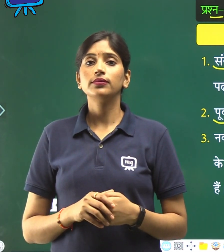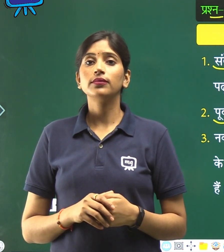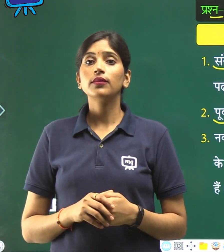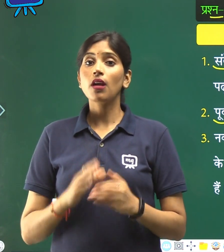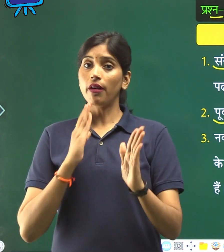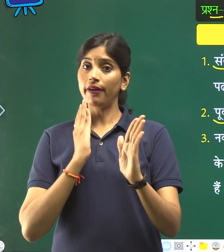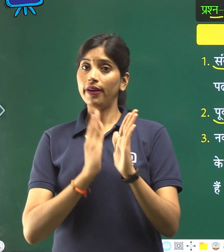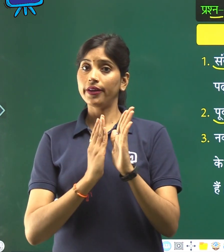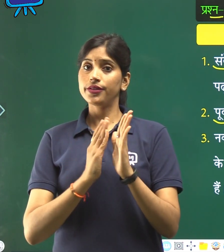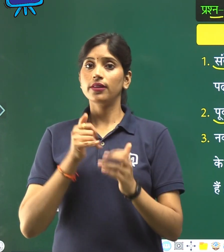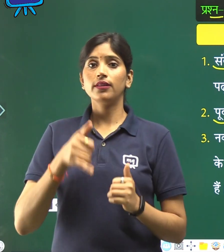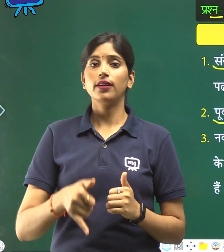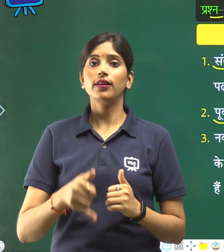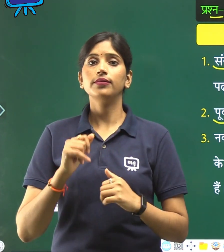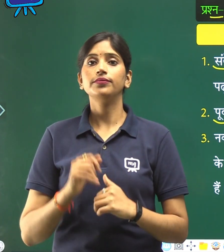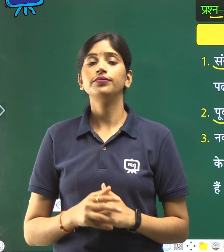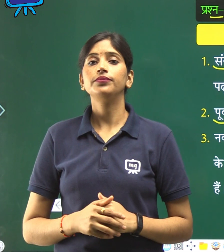दिशा है।